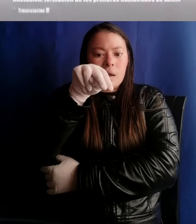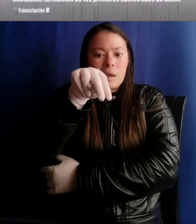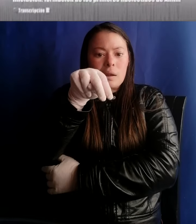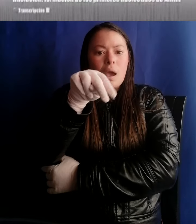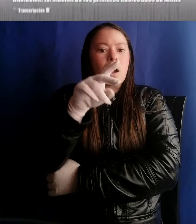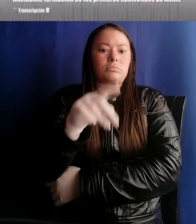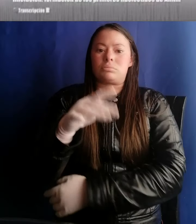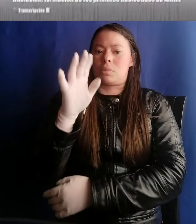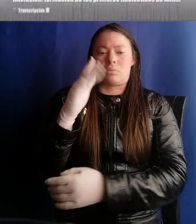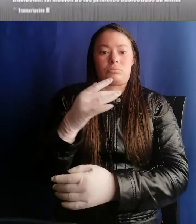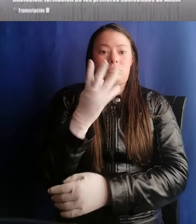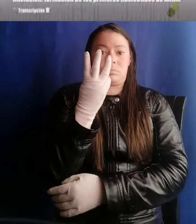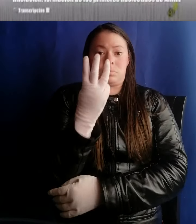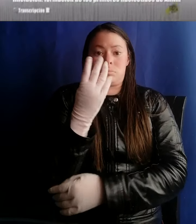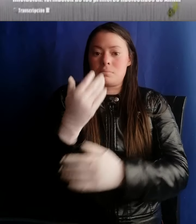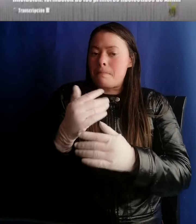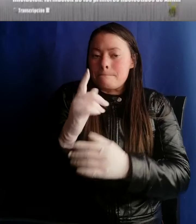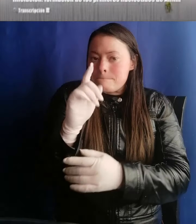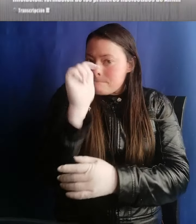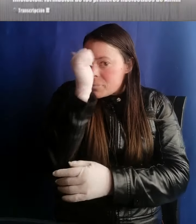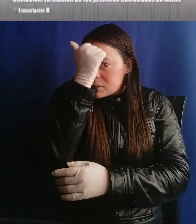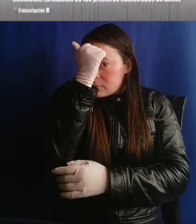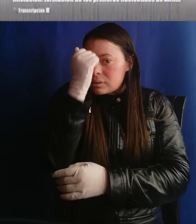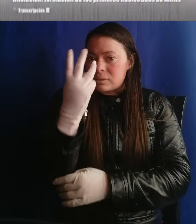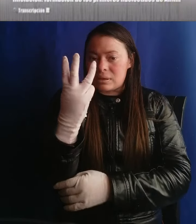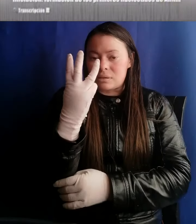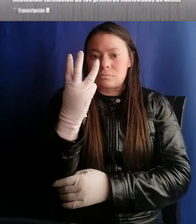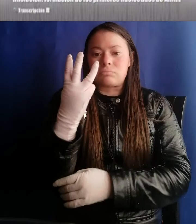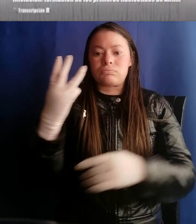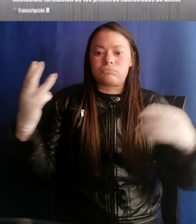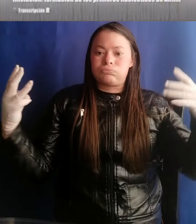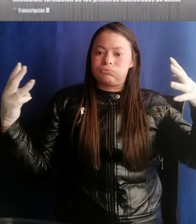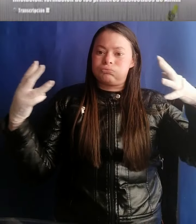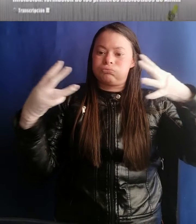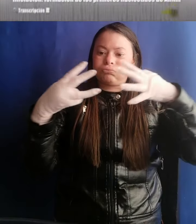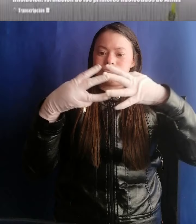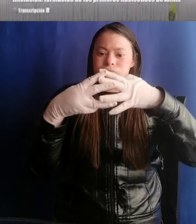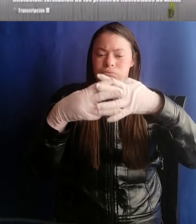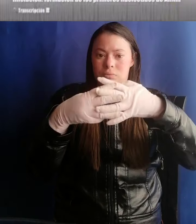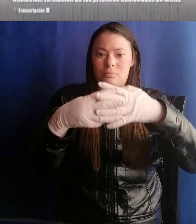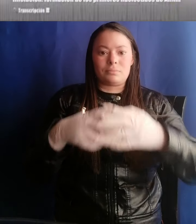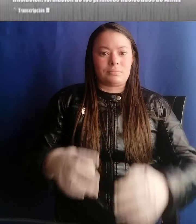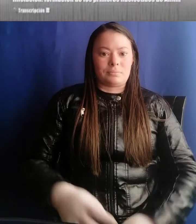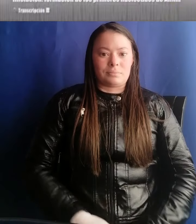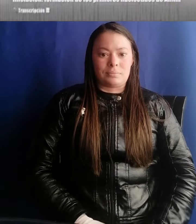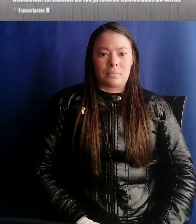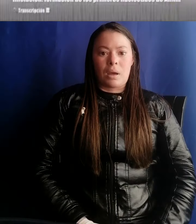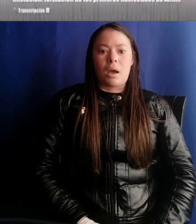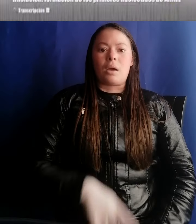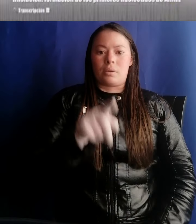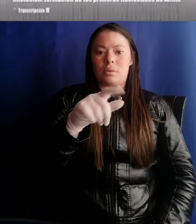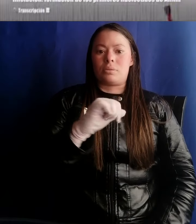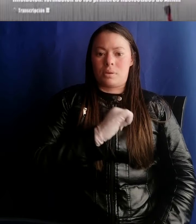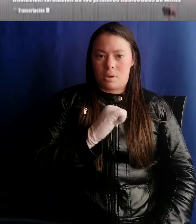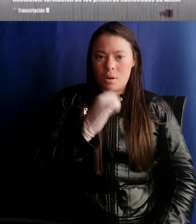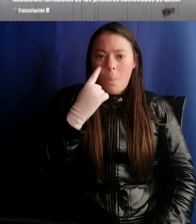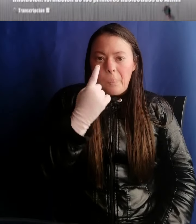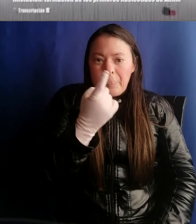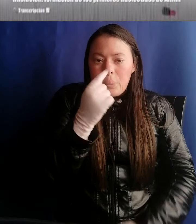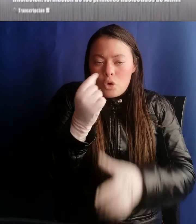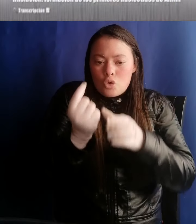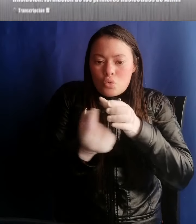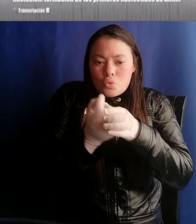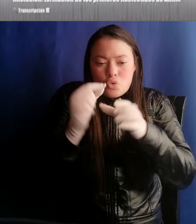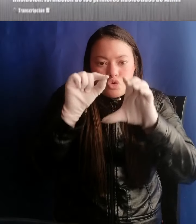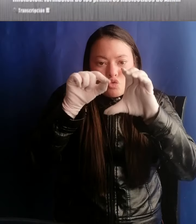En la etapa de iniciación, la ARN polimerasa ensambla los primeros ribonucleótidos o nucleótidos de ARN,